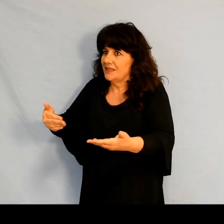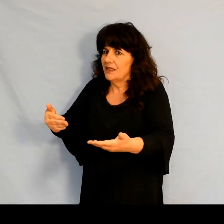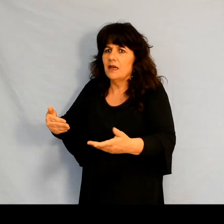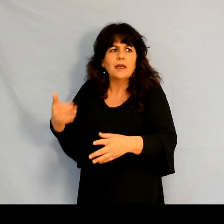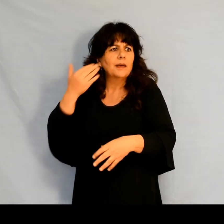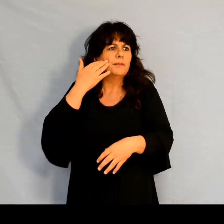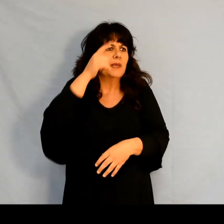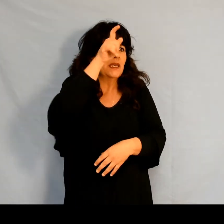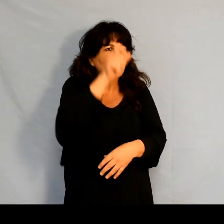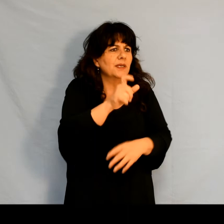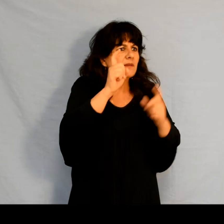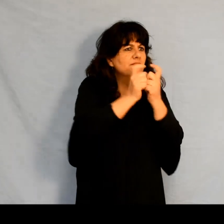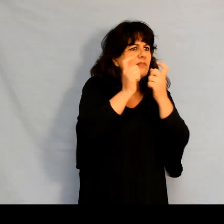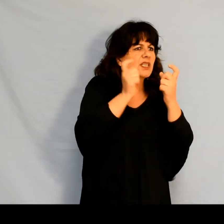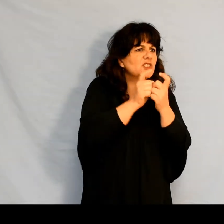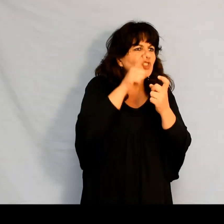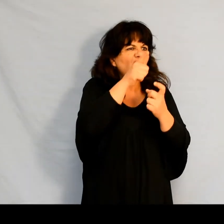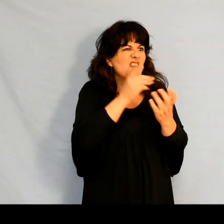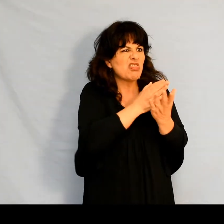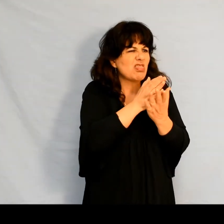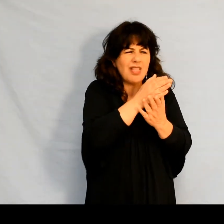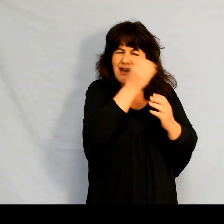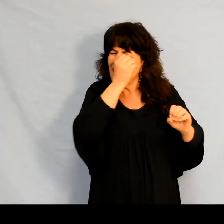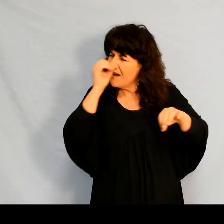chemin et l'homme perfide ses pensées.